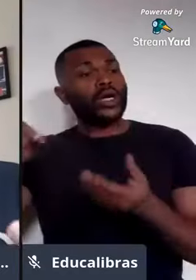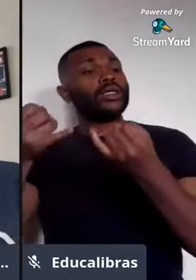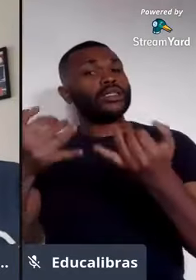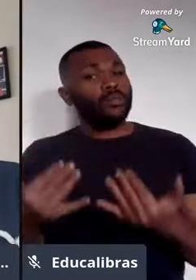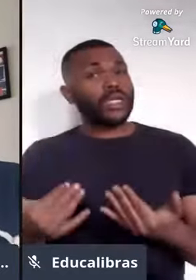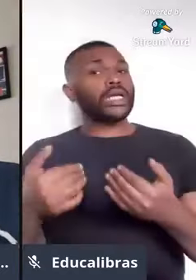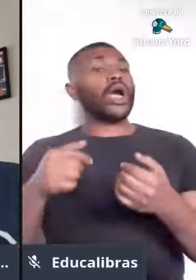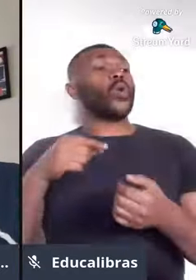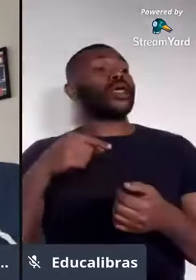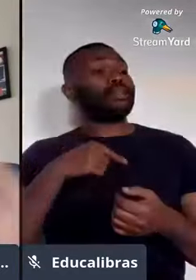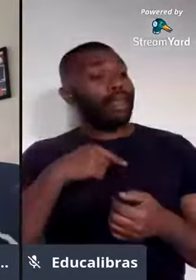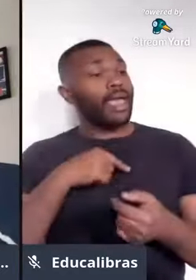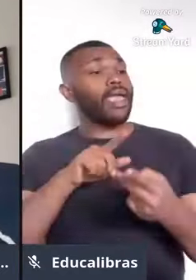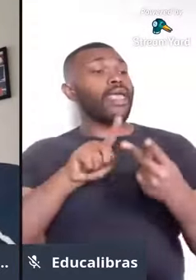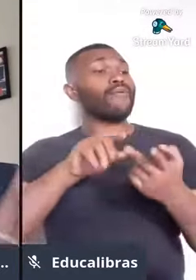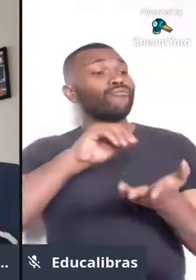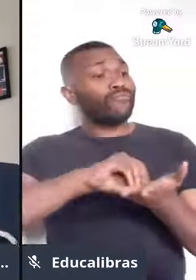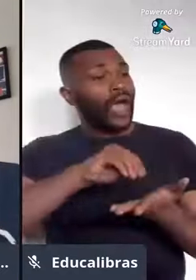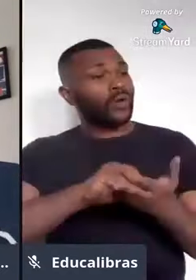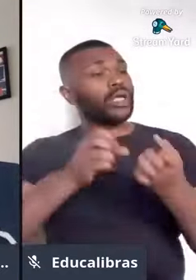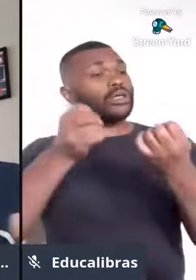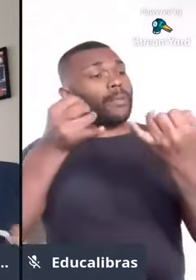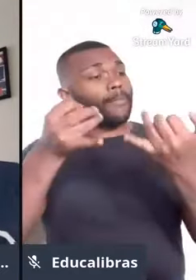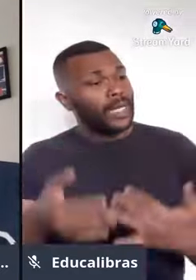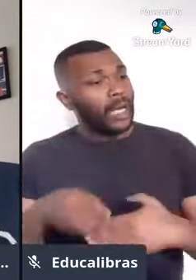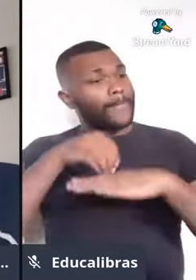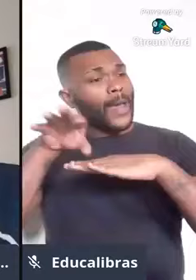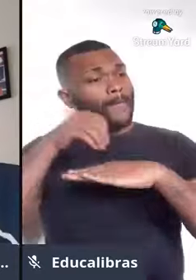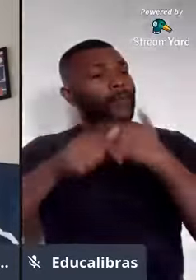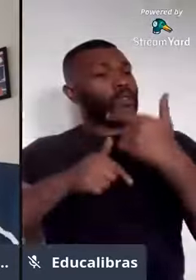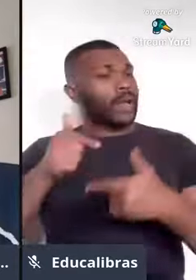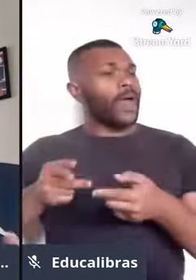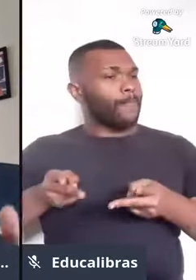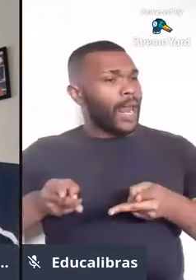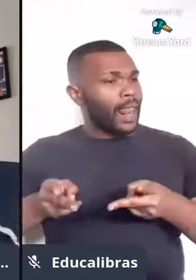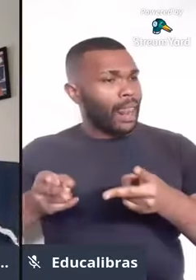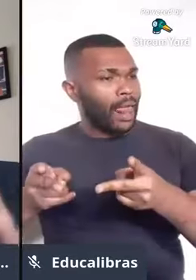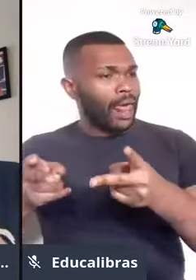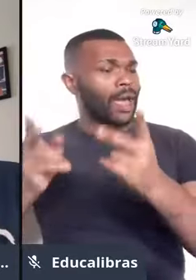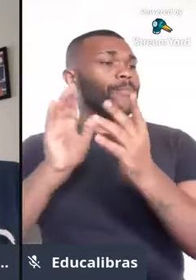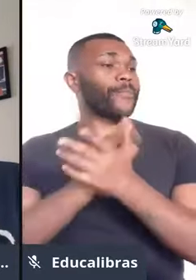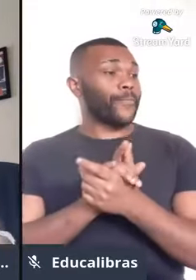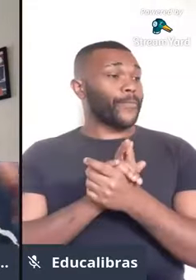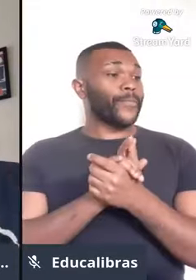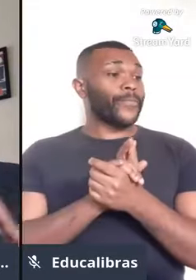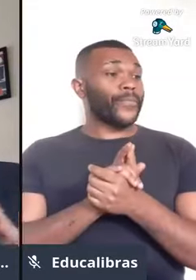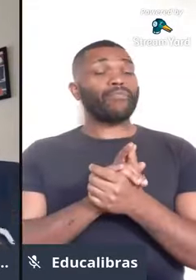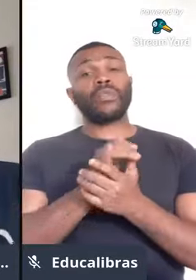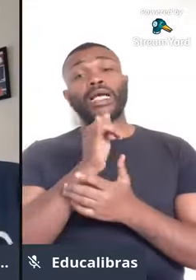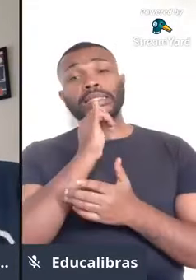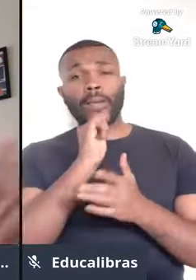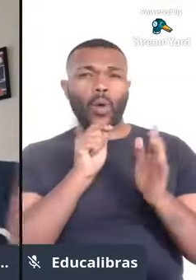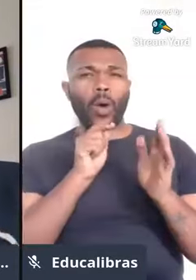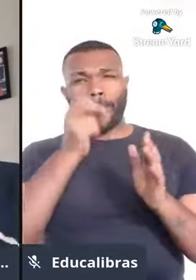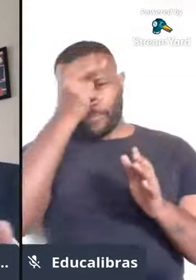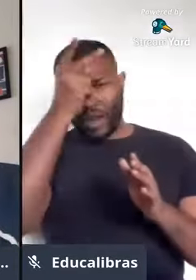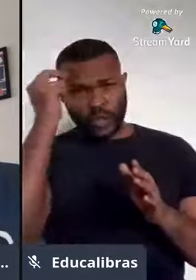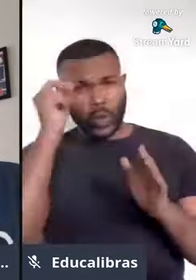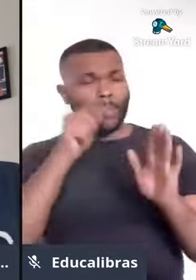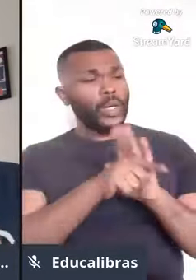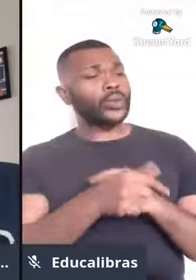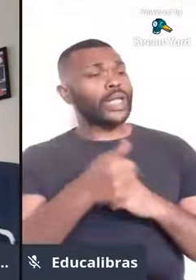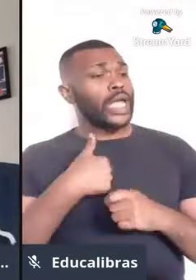ter, para que o trabalho funcione. Esse é um ponto. O prefeito pergunta para você, olha, eu quero fazer tal coisa, o que você acha? Esse é